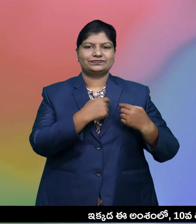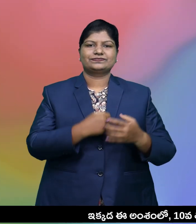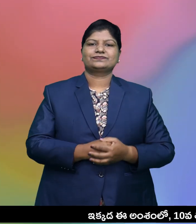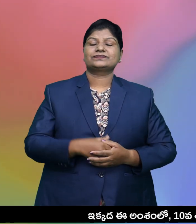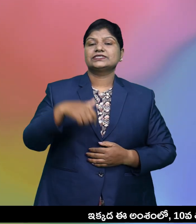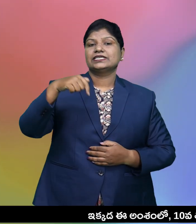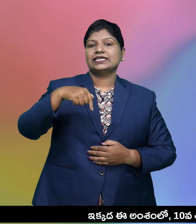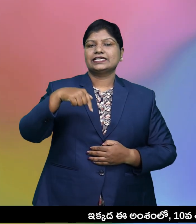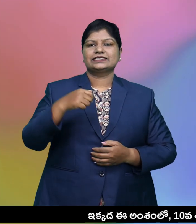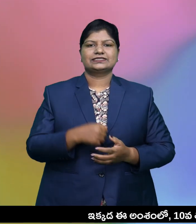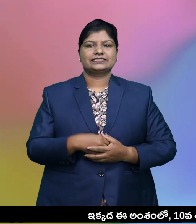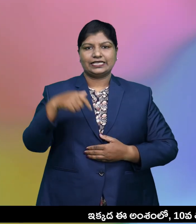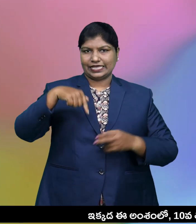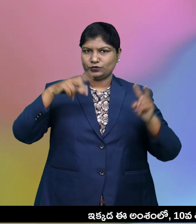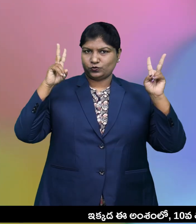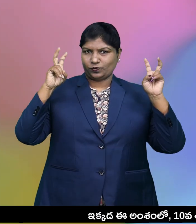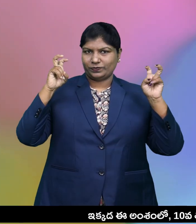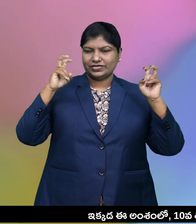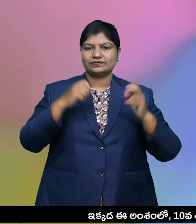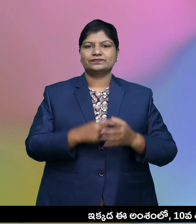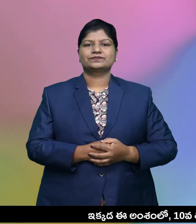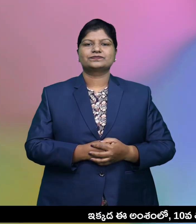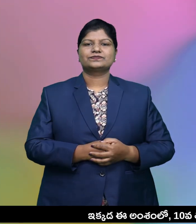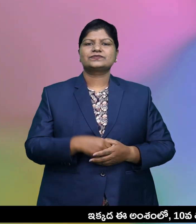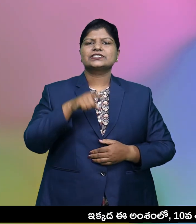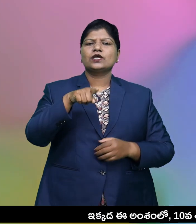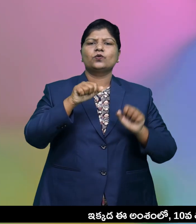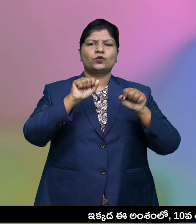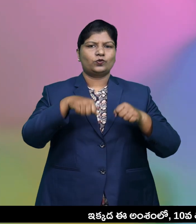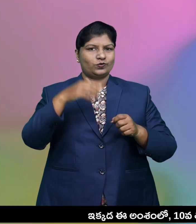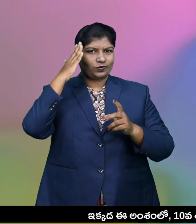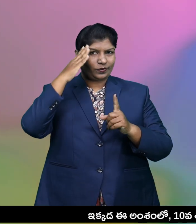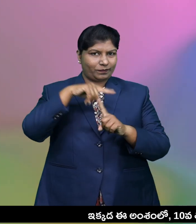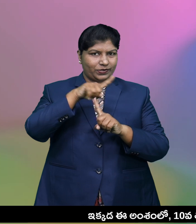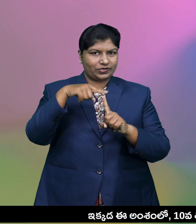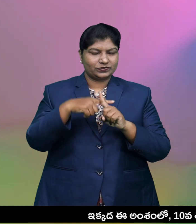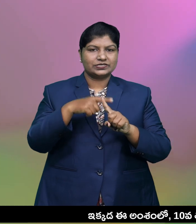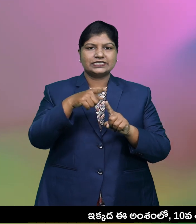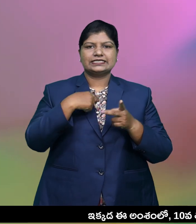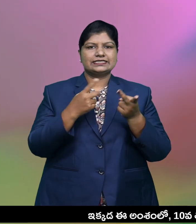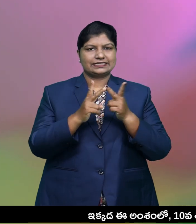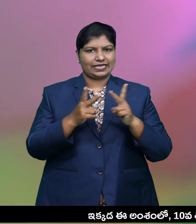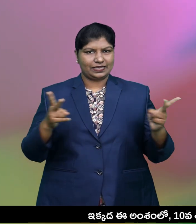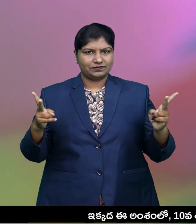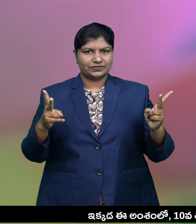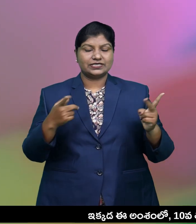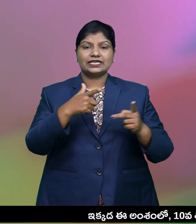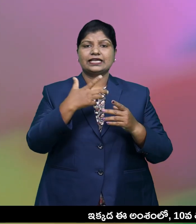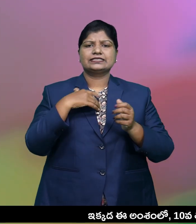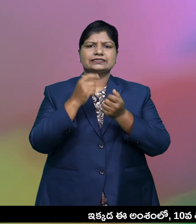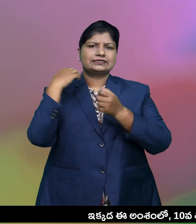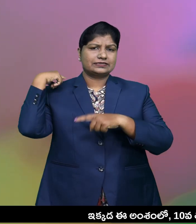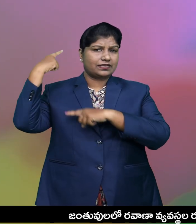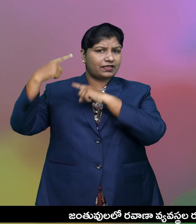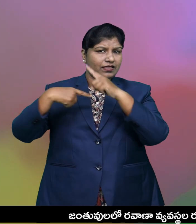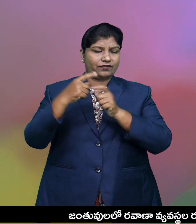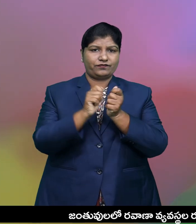ఇక్కడ ఈ అంశంలో 10వ తరగతి జీవశాస్త్రం యొక్క పాఠం జీవిత ప్రక్రియల నుండి